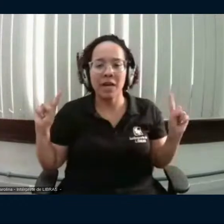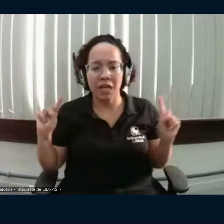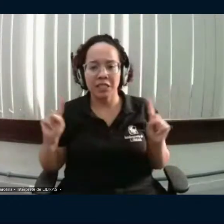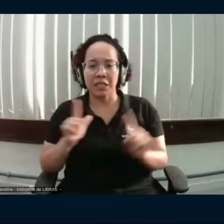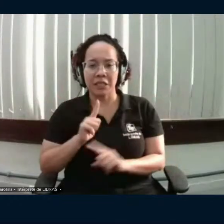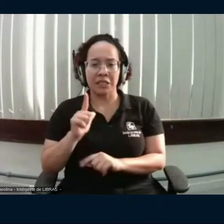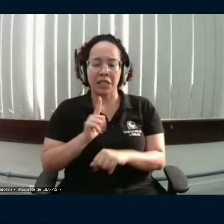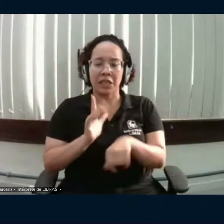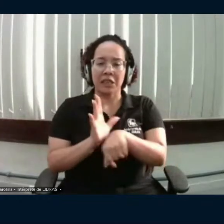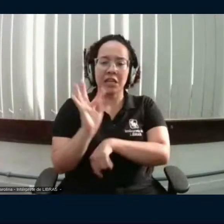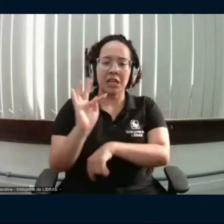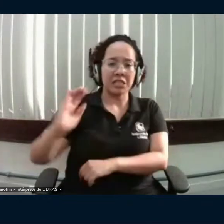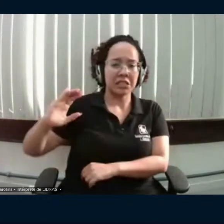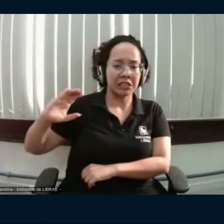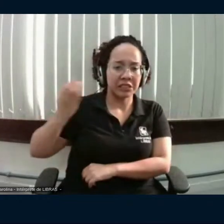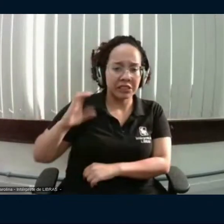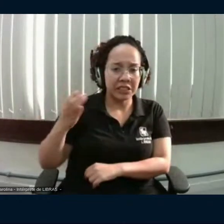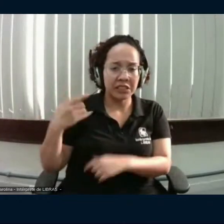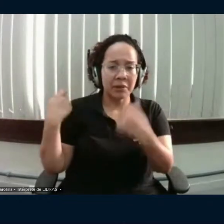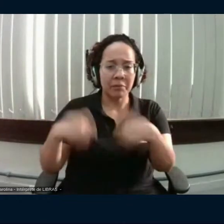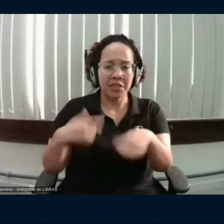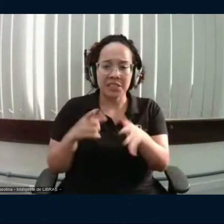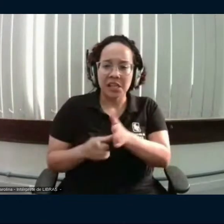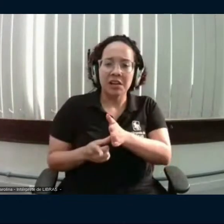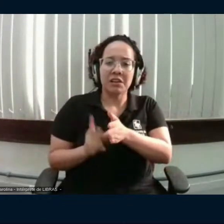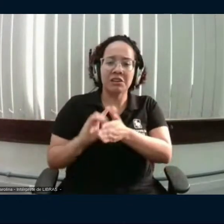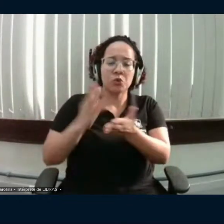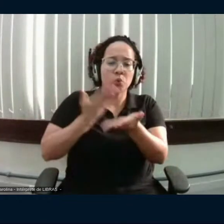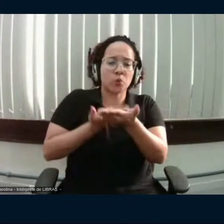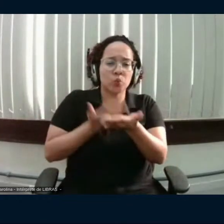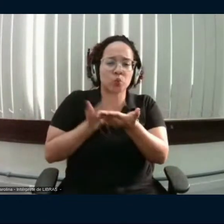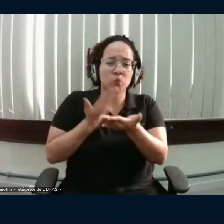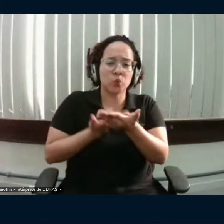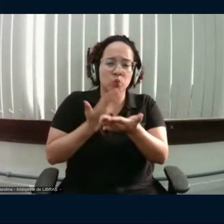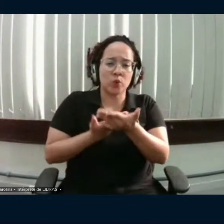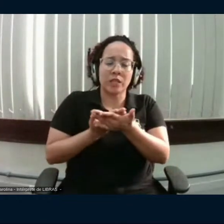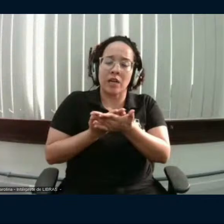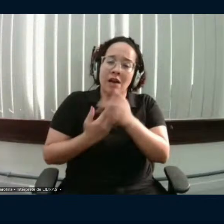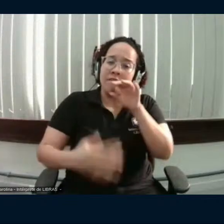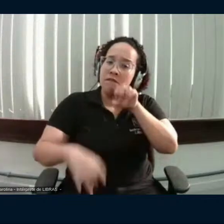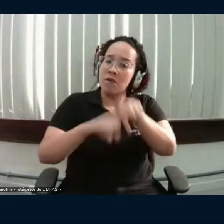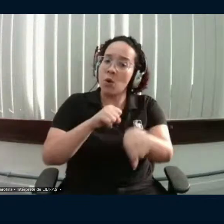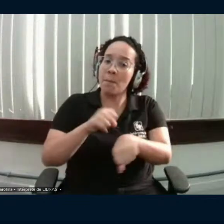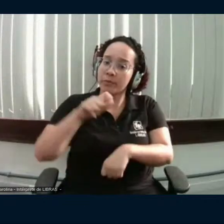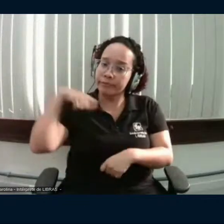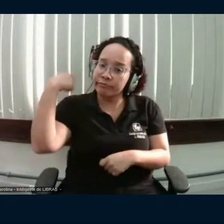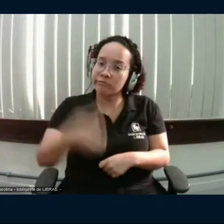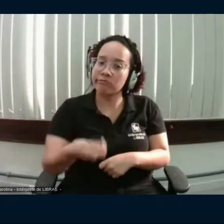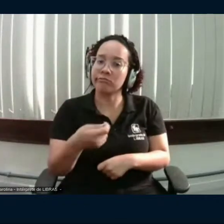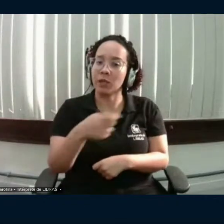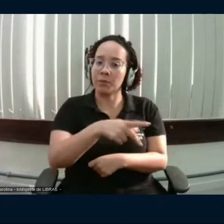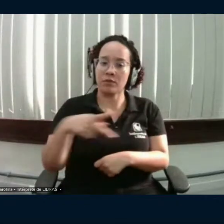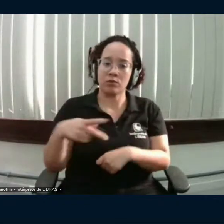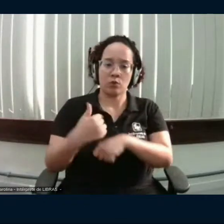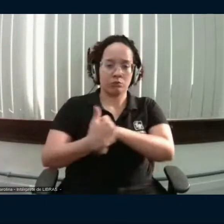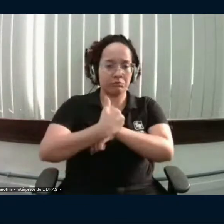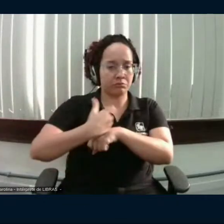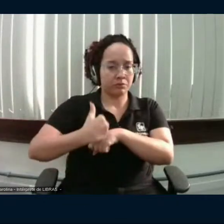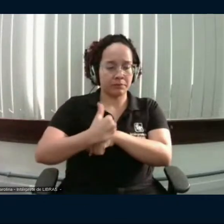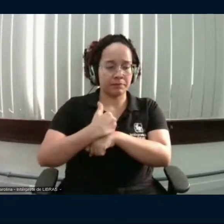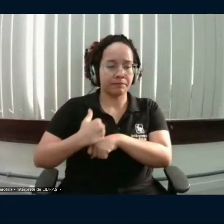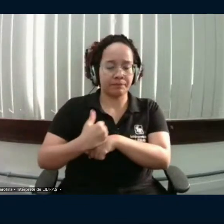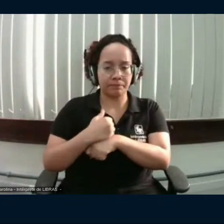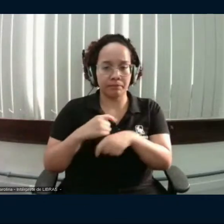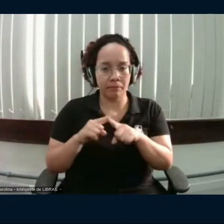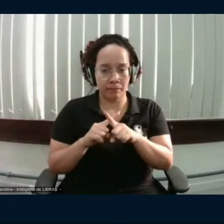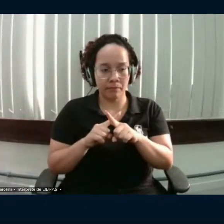a técnica e a ciência que preside aquela prática para ser professor de um curso técnico profissional, mas isso